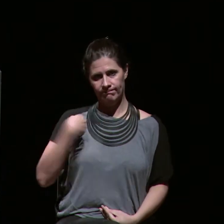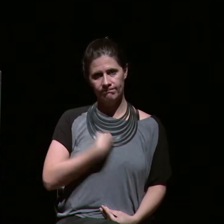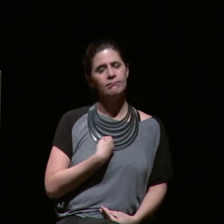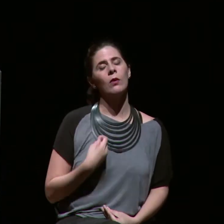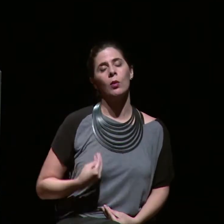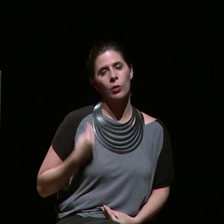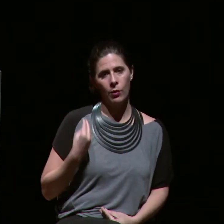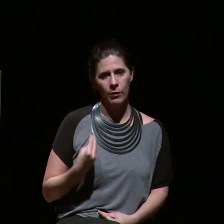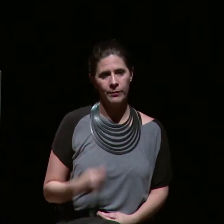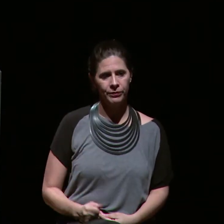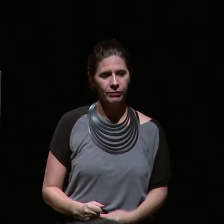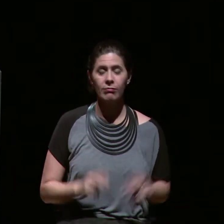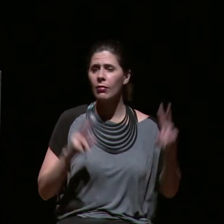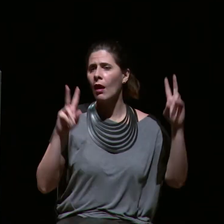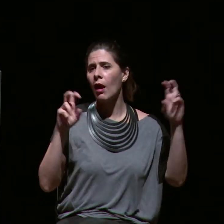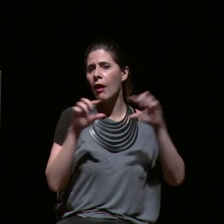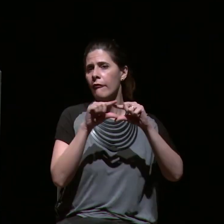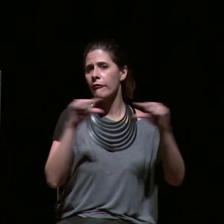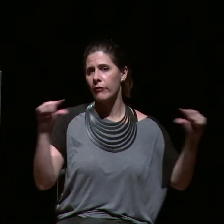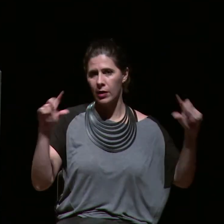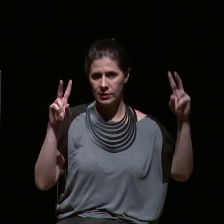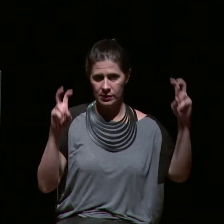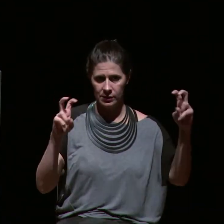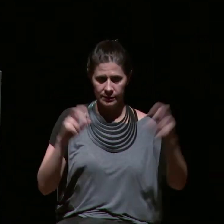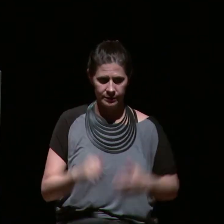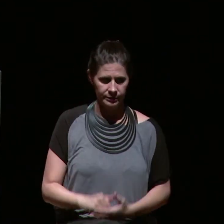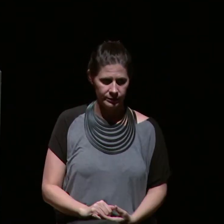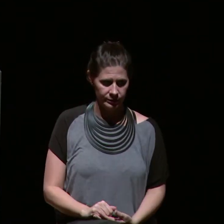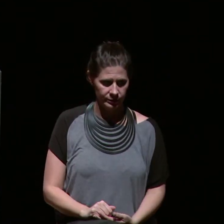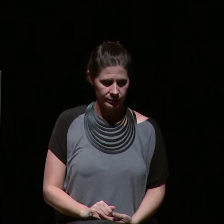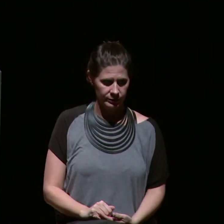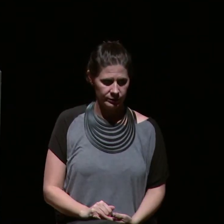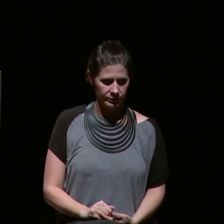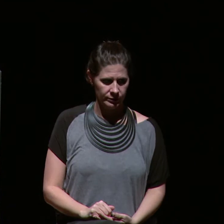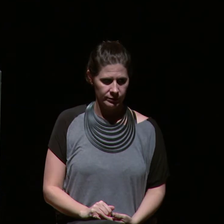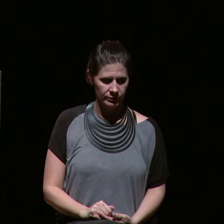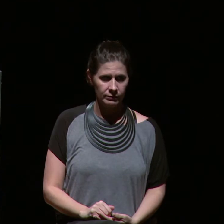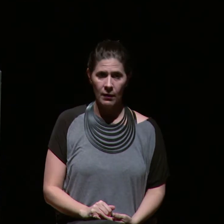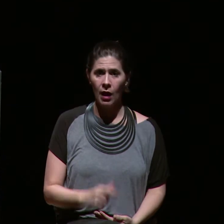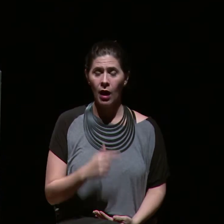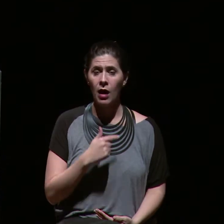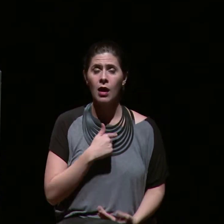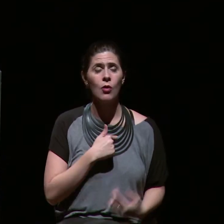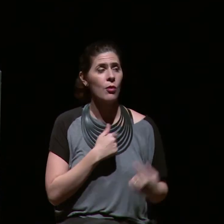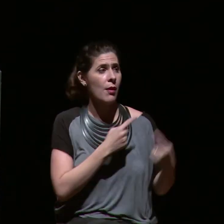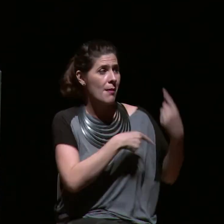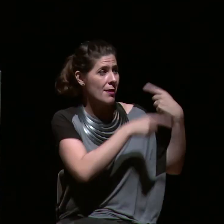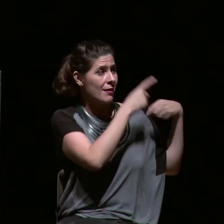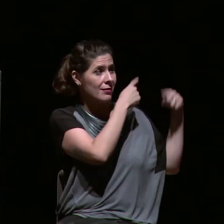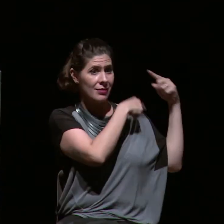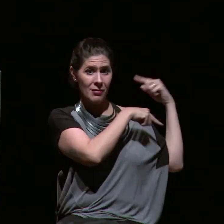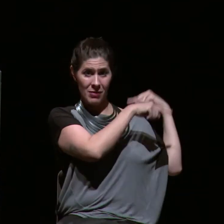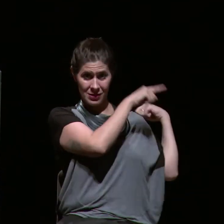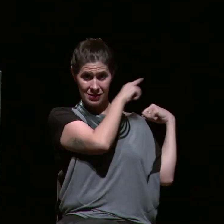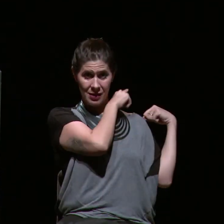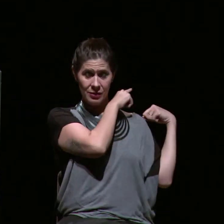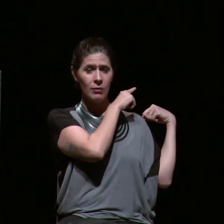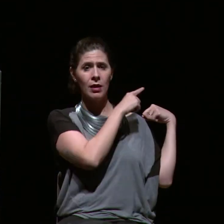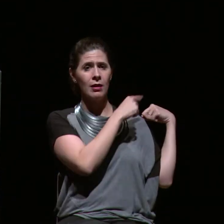frase, entre aspas, jamais ser indigno dos meus antepassados, que é o Renato